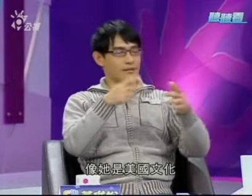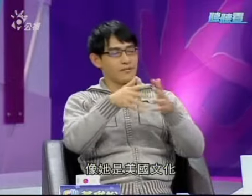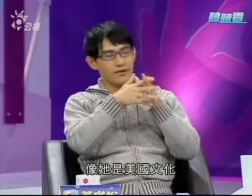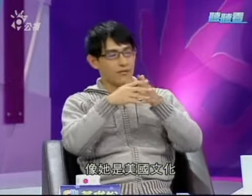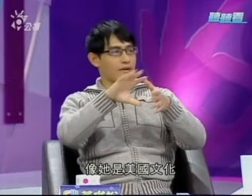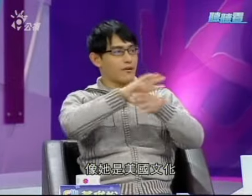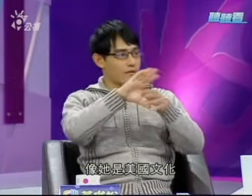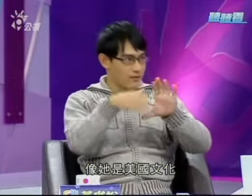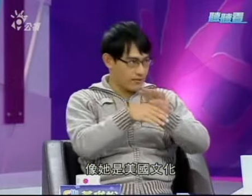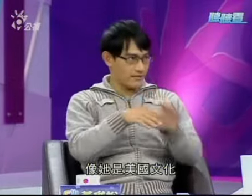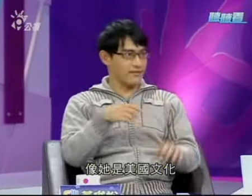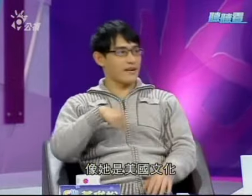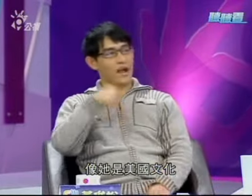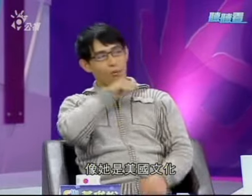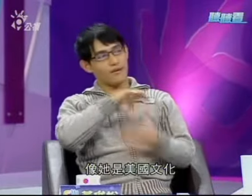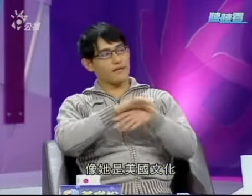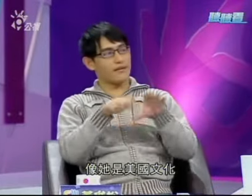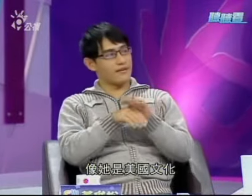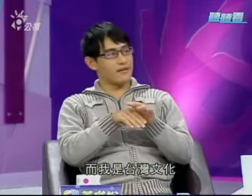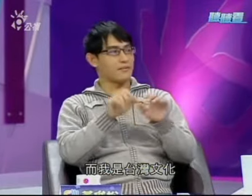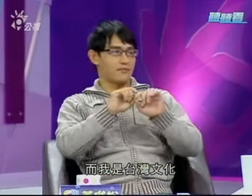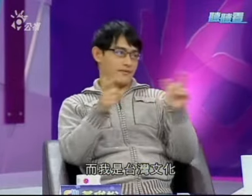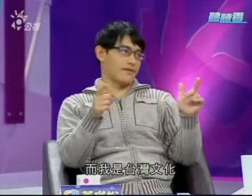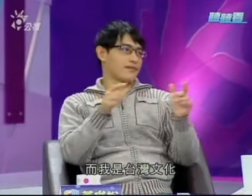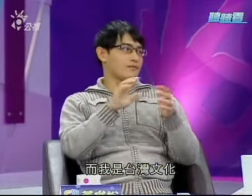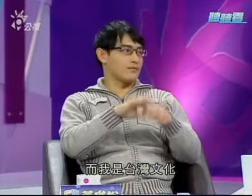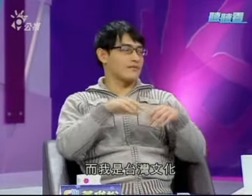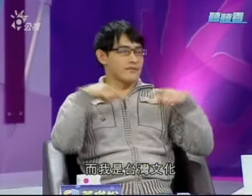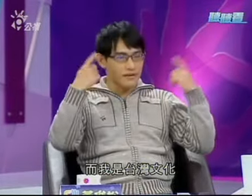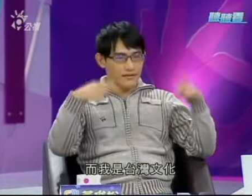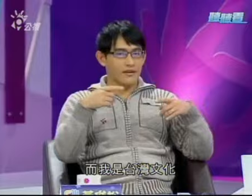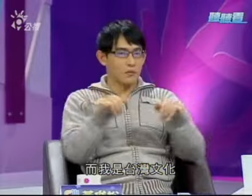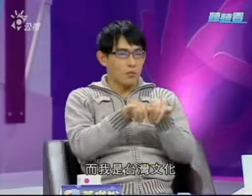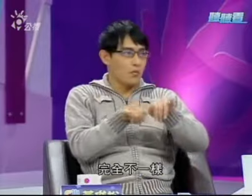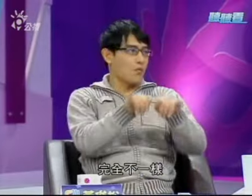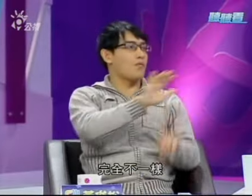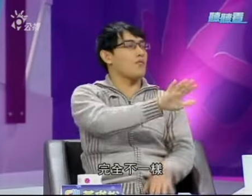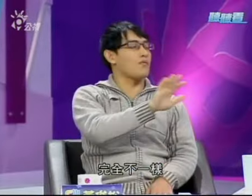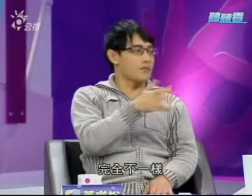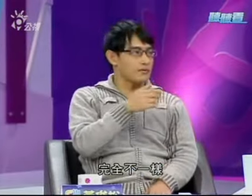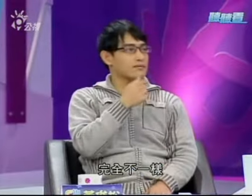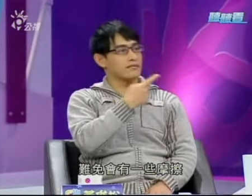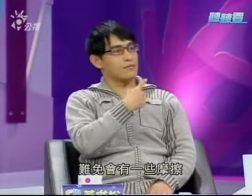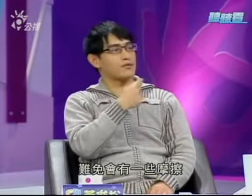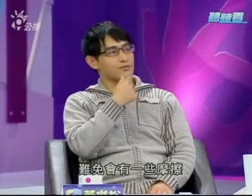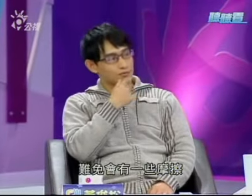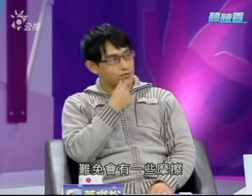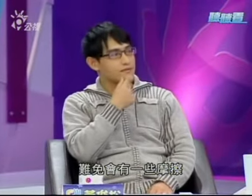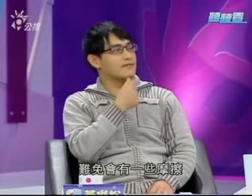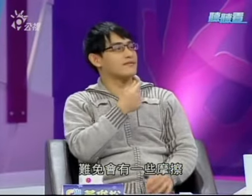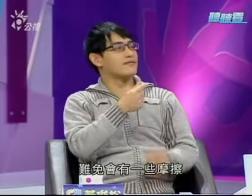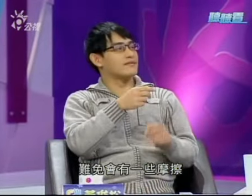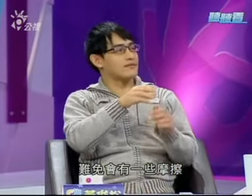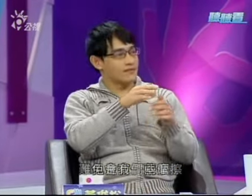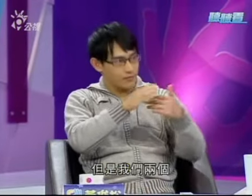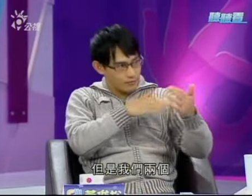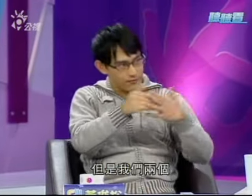像他是美国文化而我是台湾文化完全不一样难免会有些摩擦但是